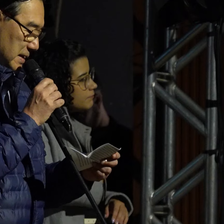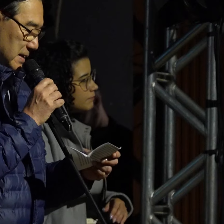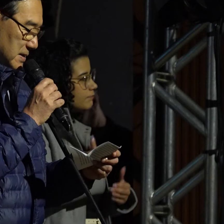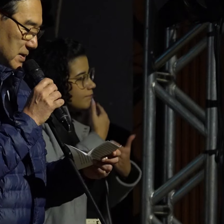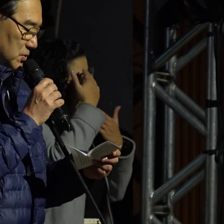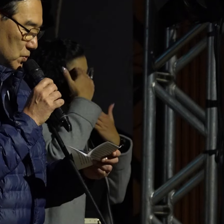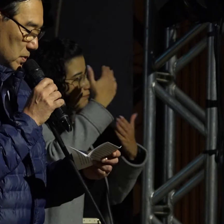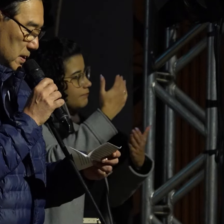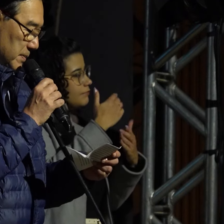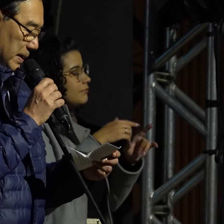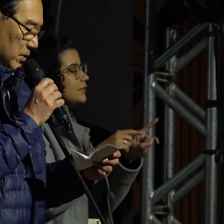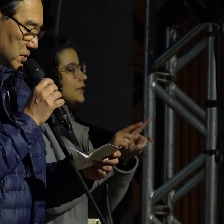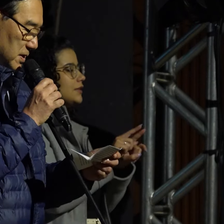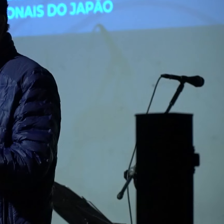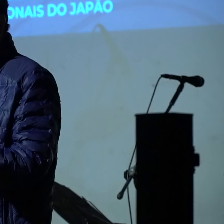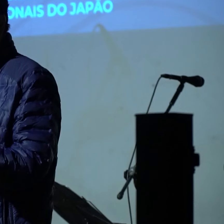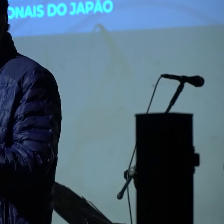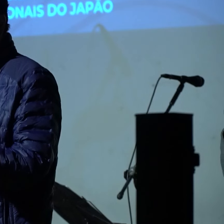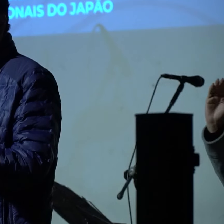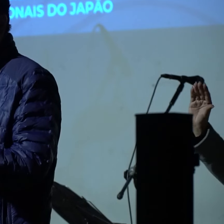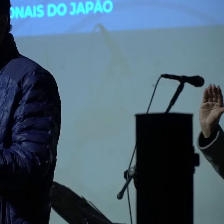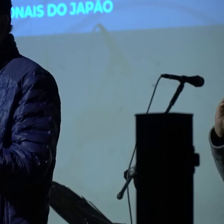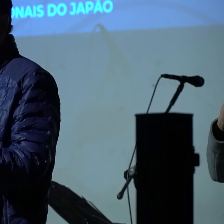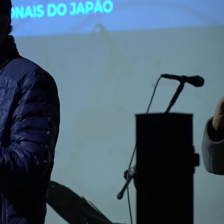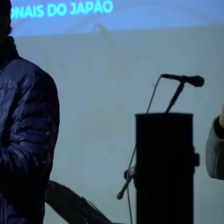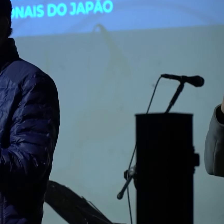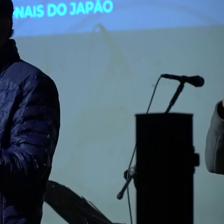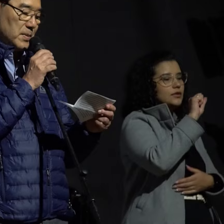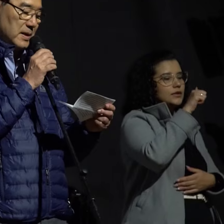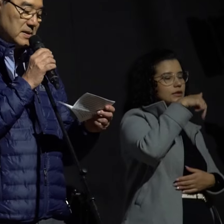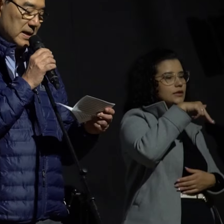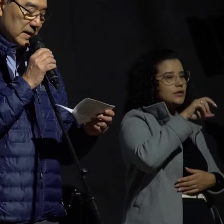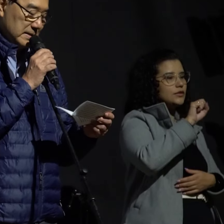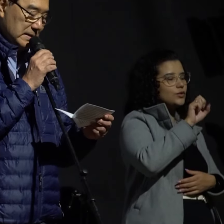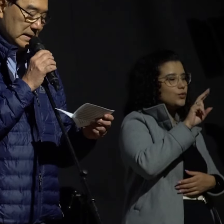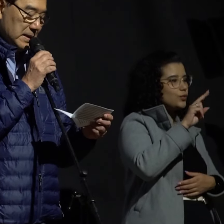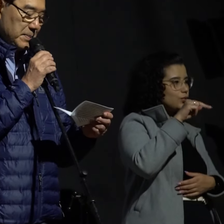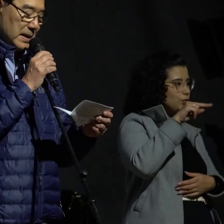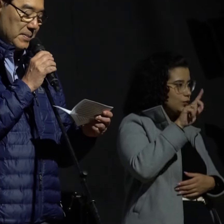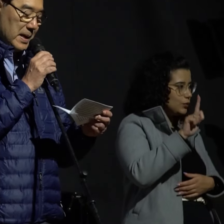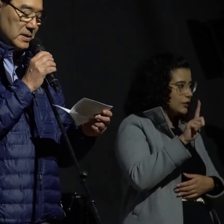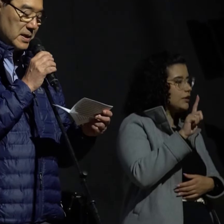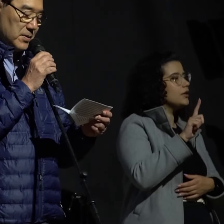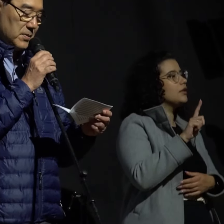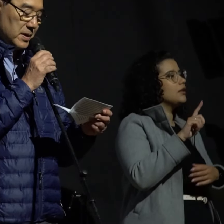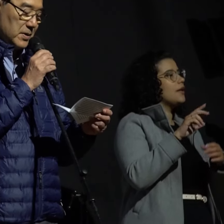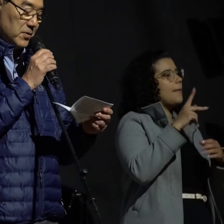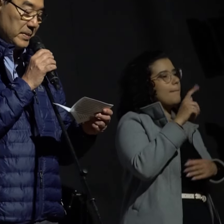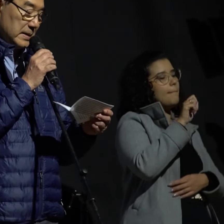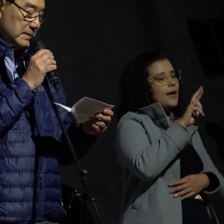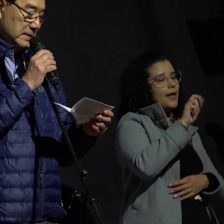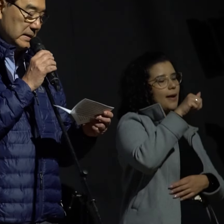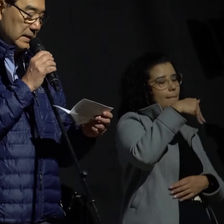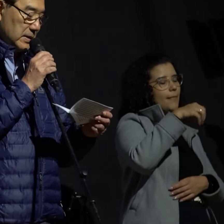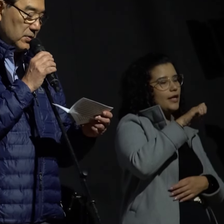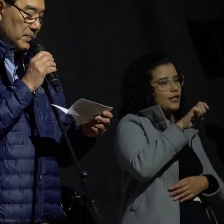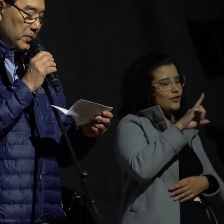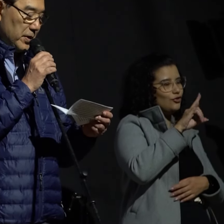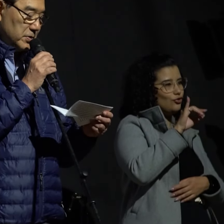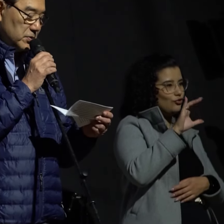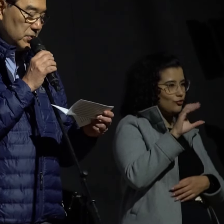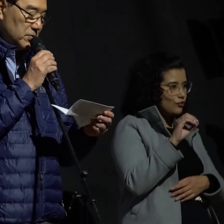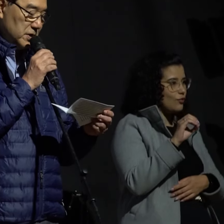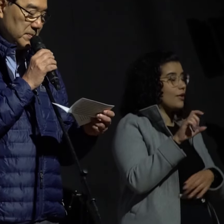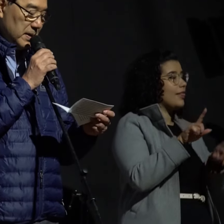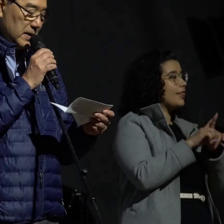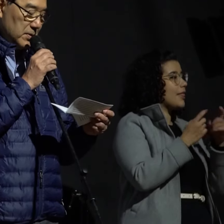agradecimentos, patrocínio de Sansui, Fundação Kunito Miyazaka, Paramedical, Kikoman, e o